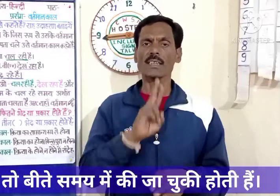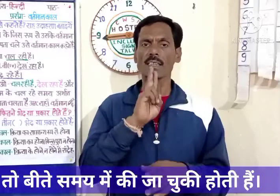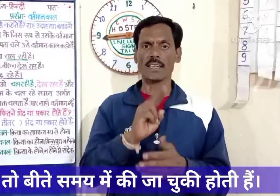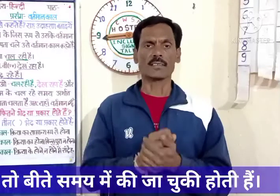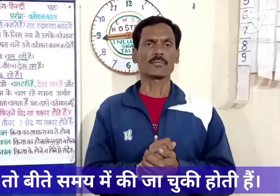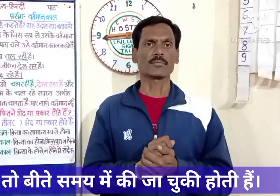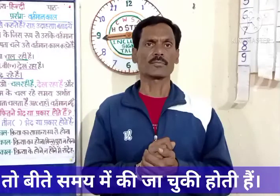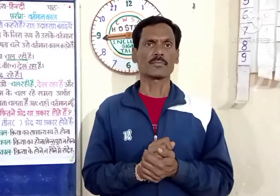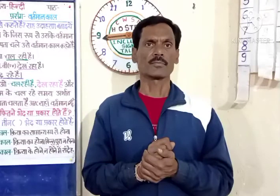हैं,